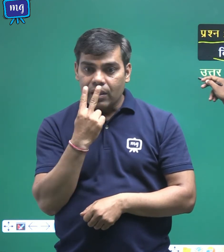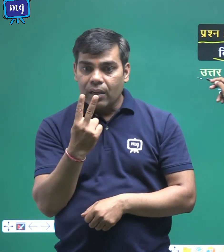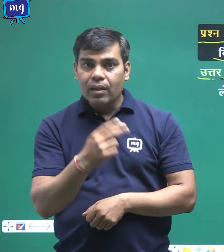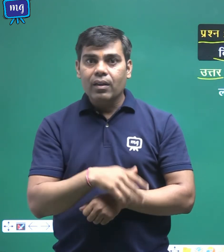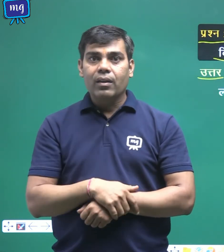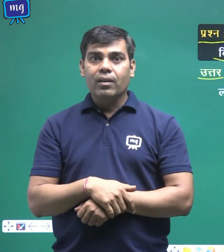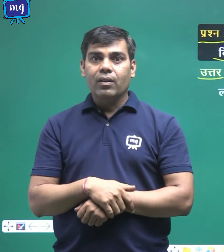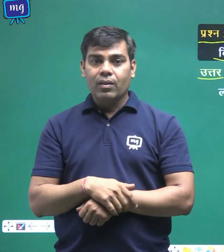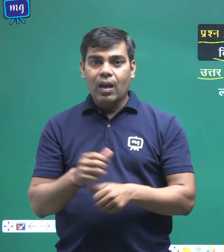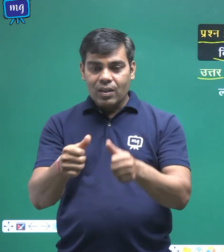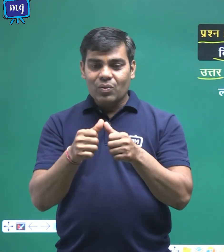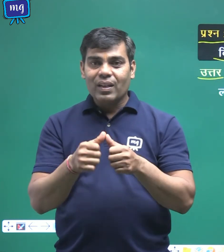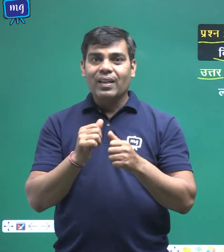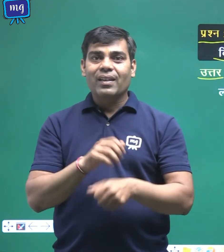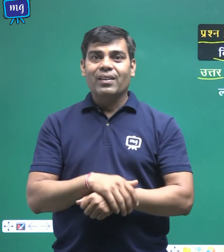उत्तर है